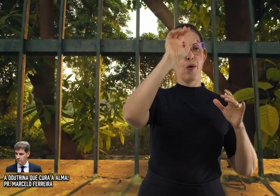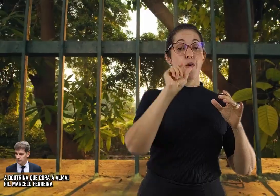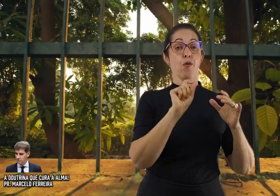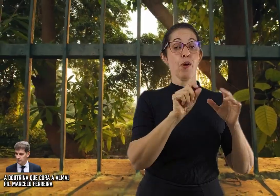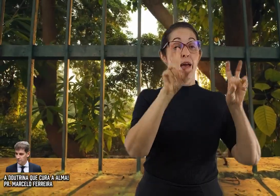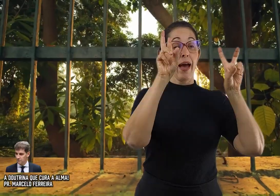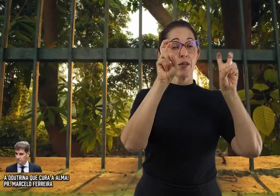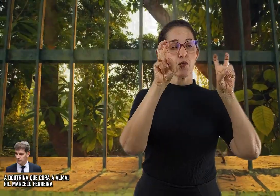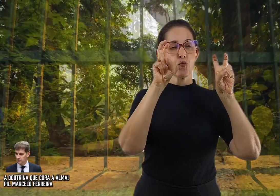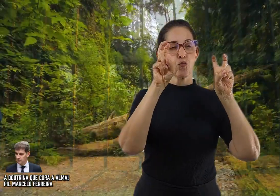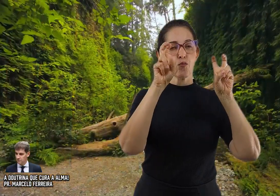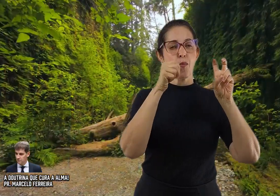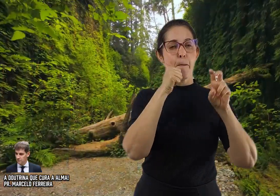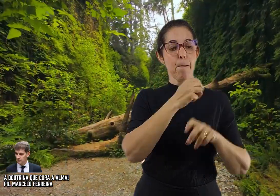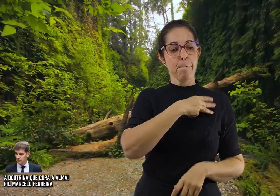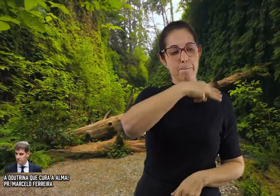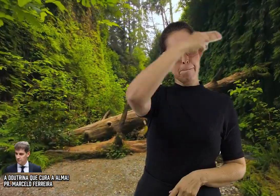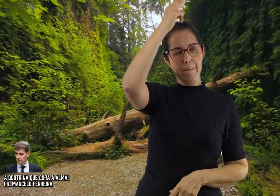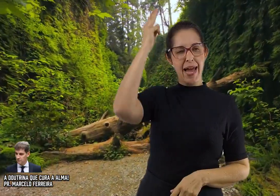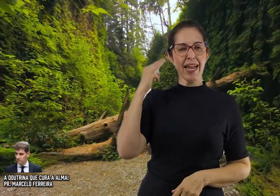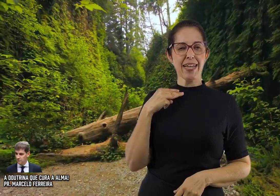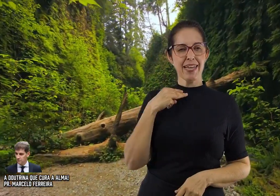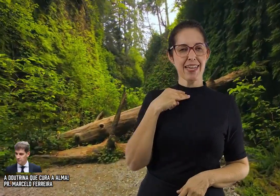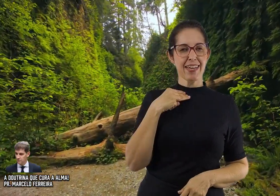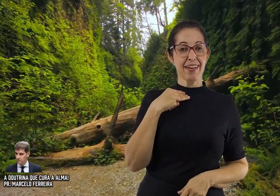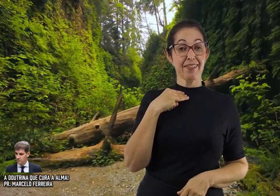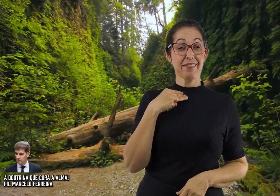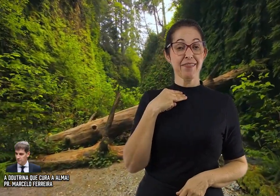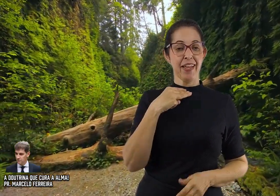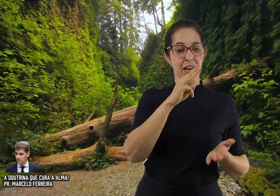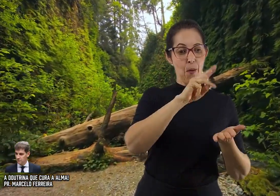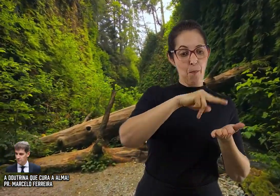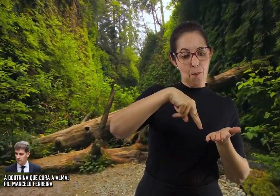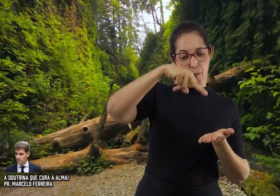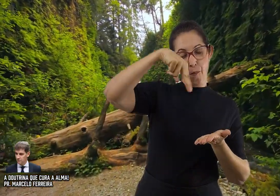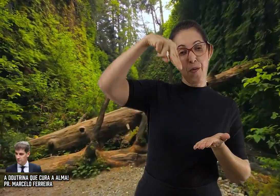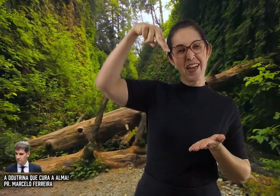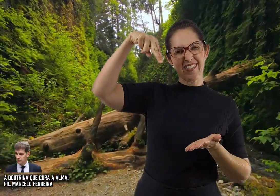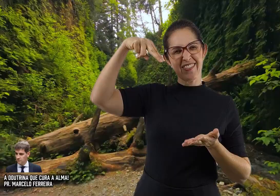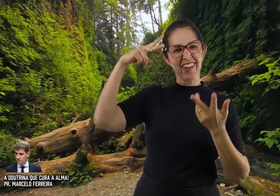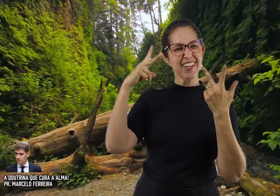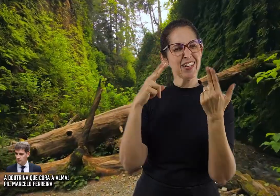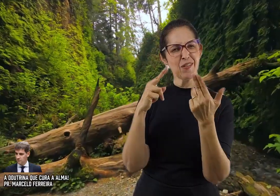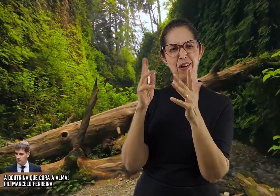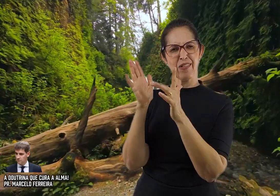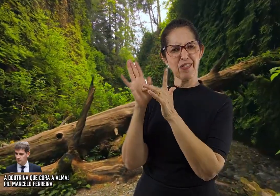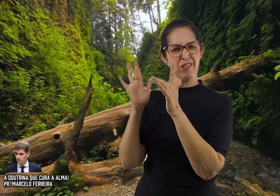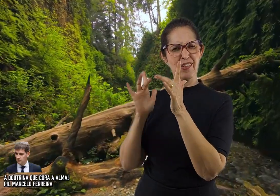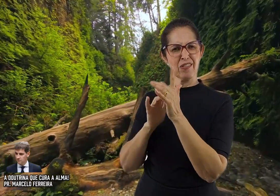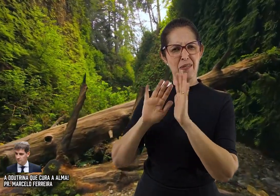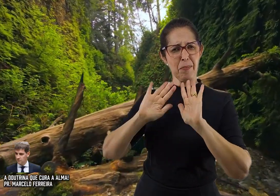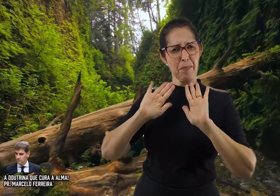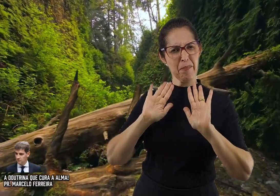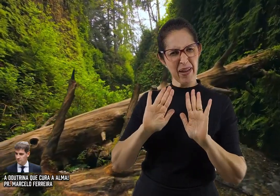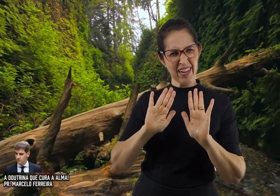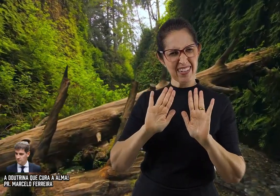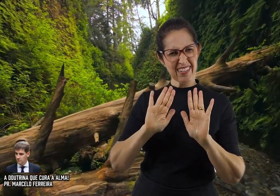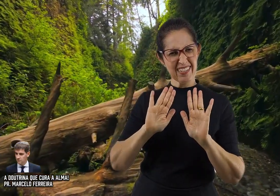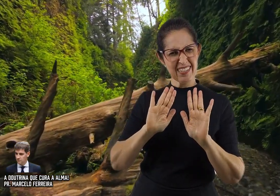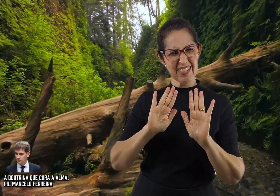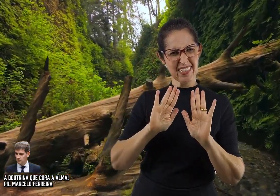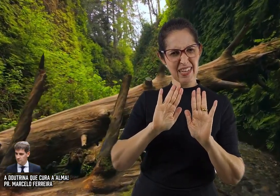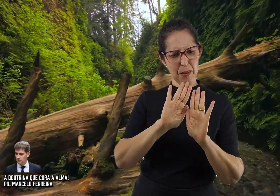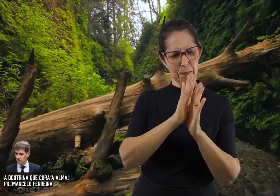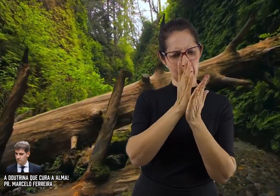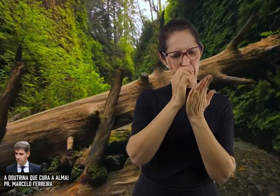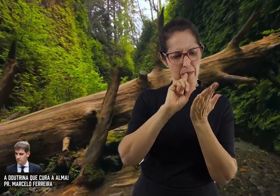foi assunta aos céus. Não tem base bíblica, não tem nenhuma comprovação científica e